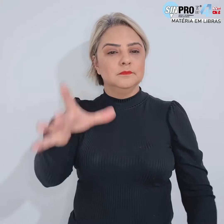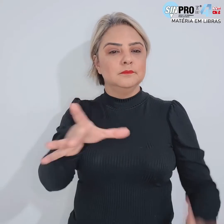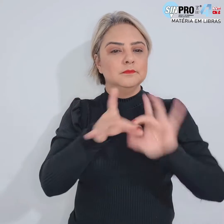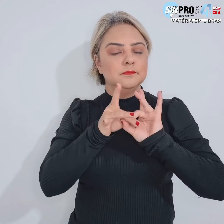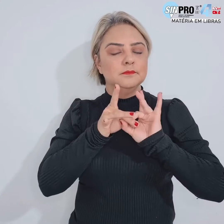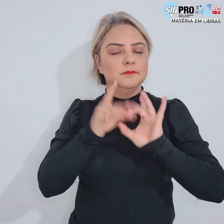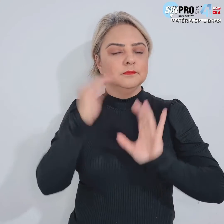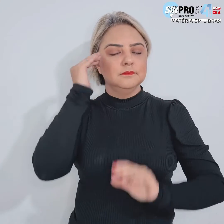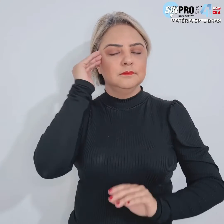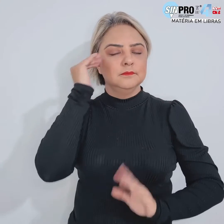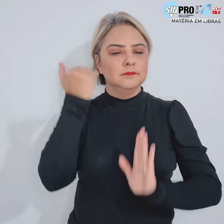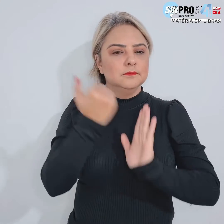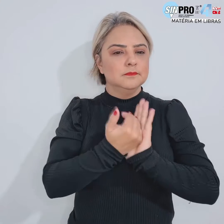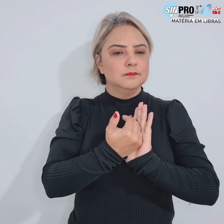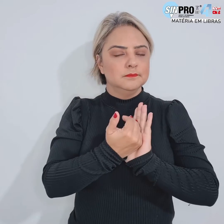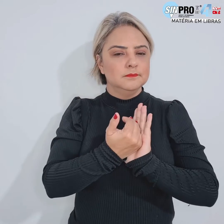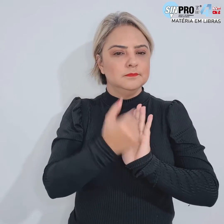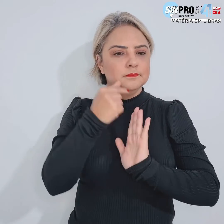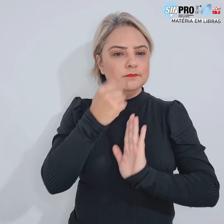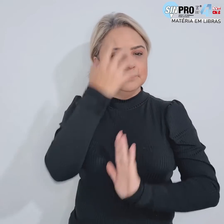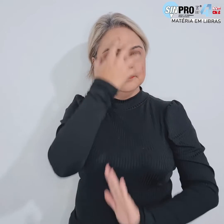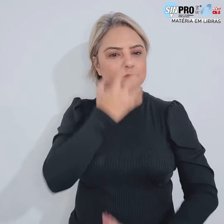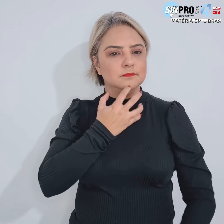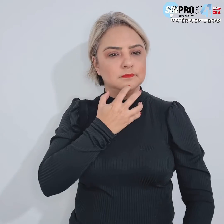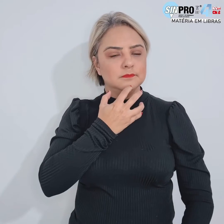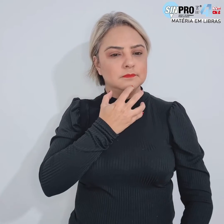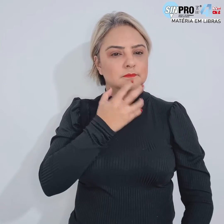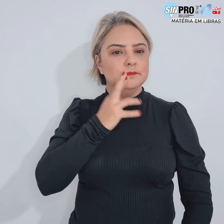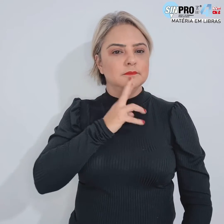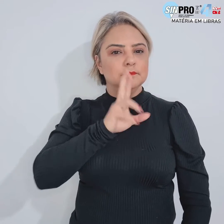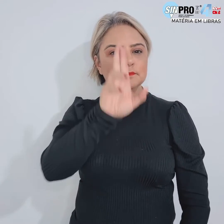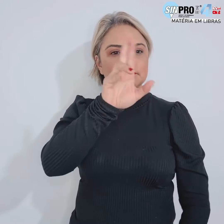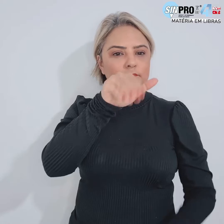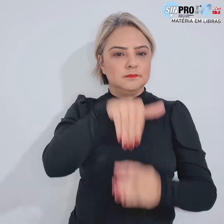que compreenderam a gravidade do resultado das eleições daquele ano.